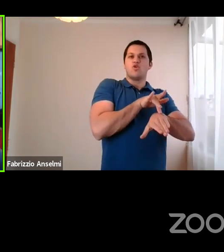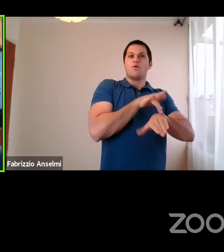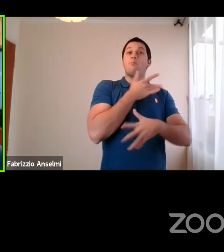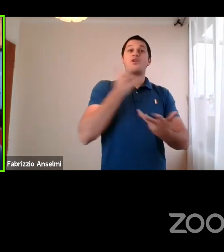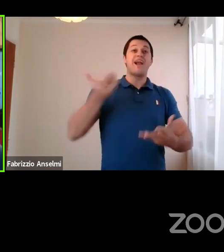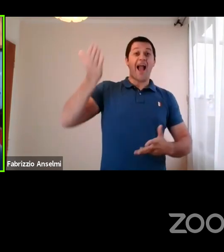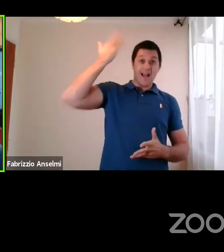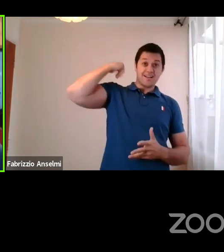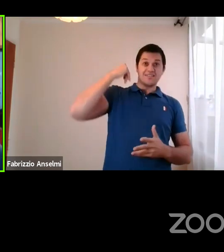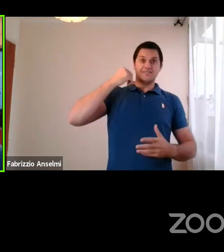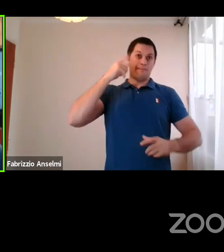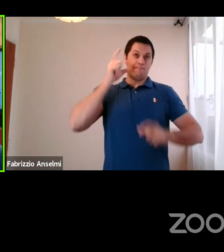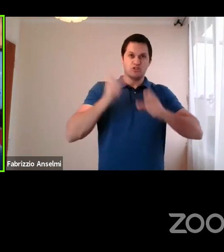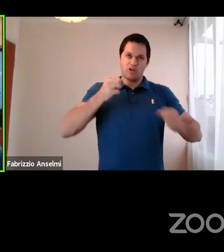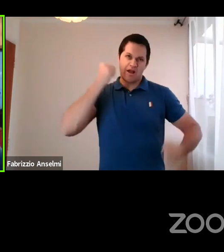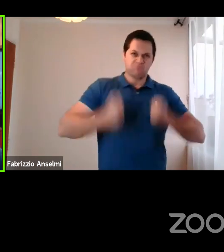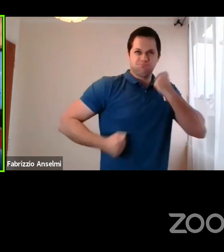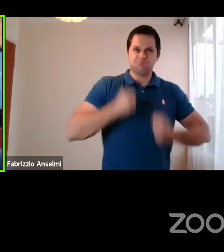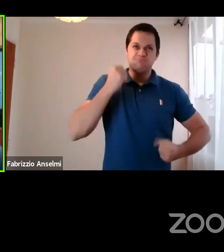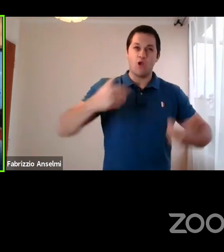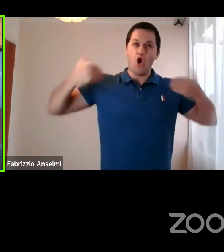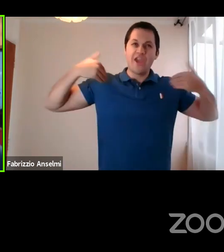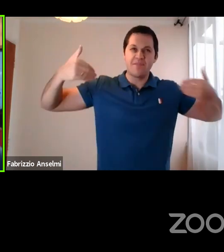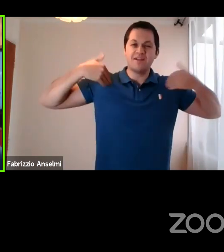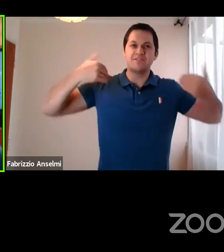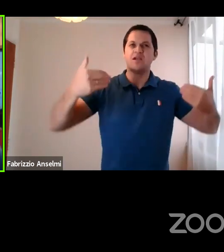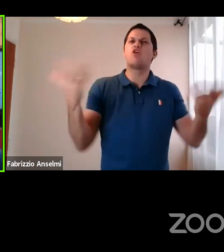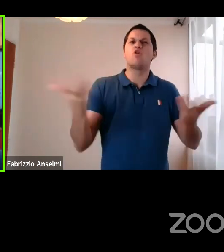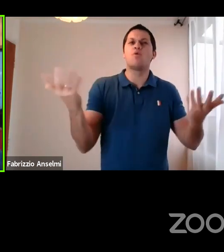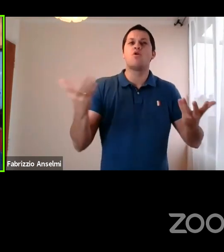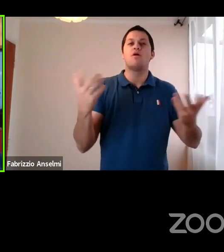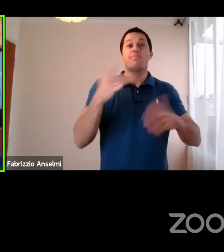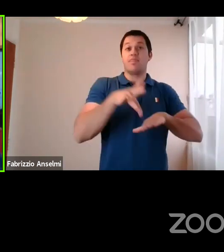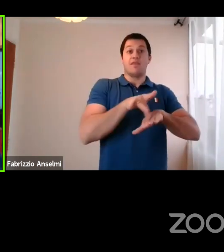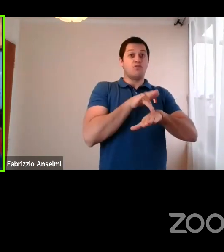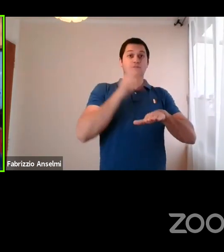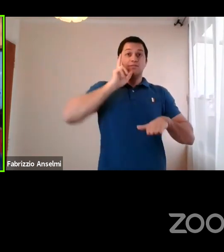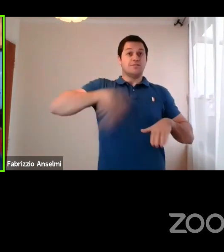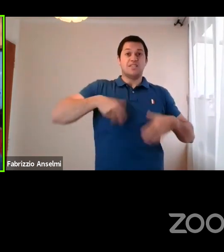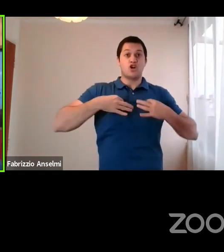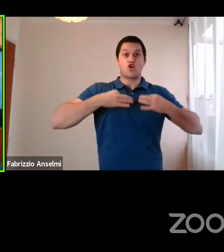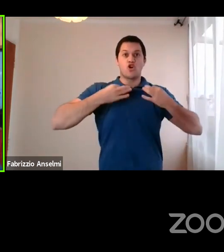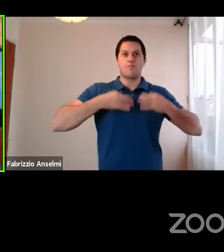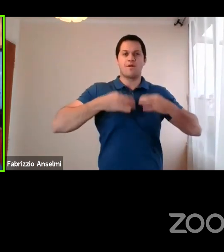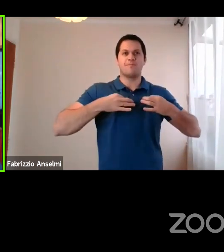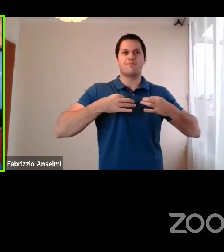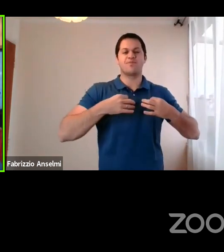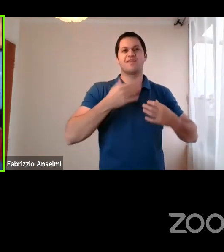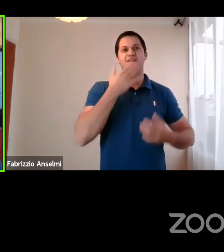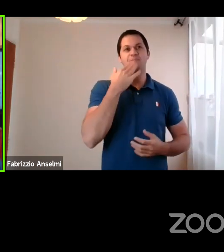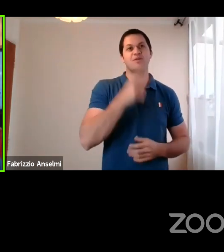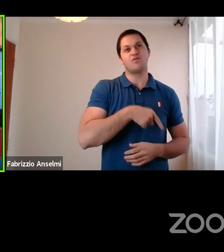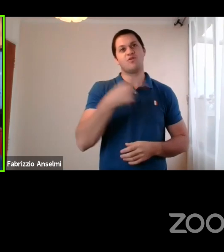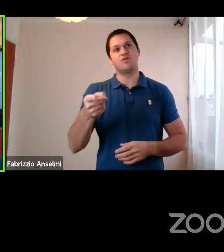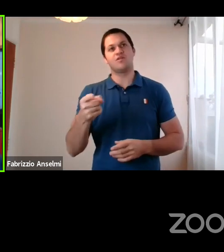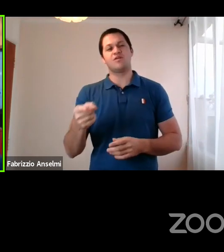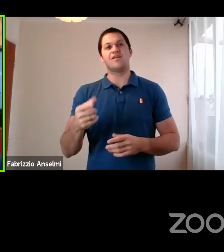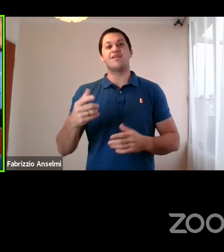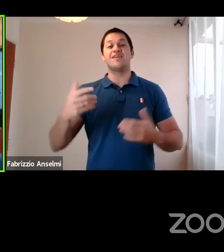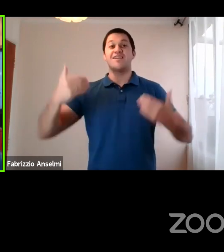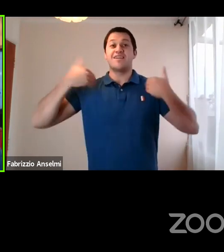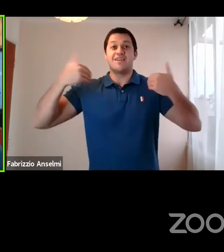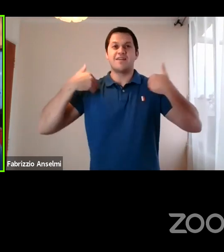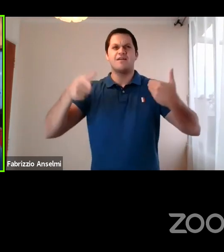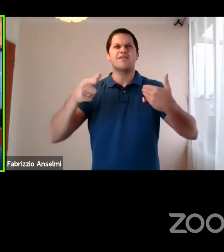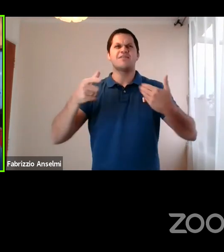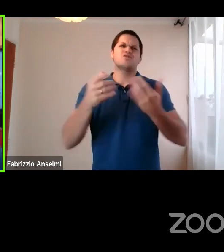ejercicio. Y porque gimnasia era un tema muy amplio, que tocaba el ámbito escolar, el ámbito del